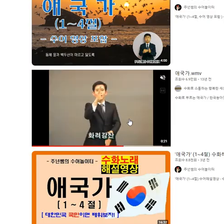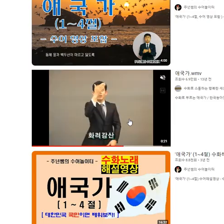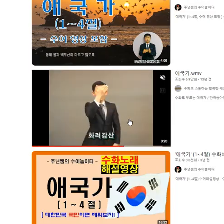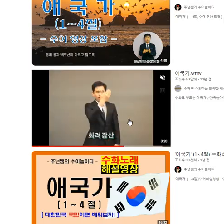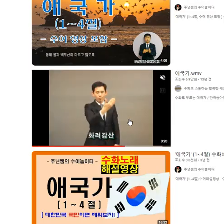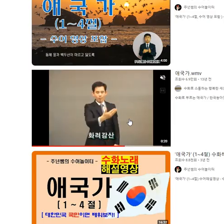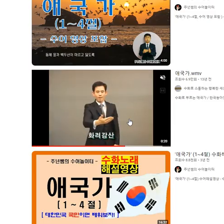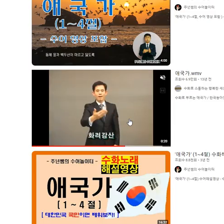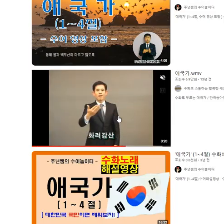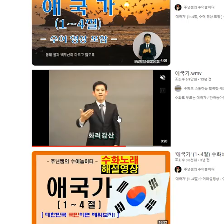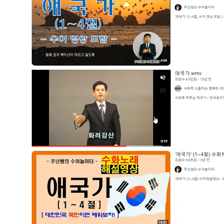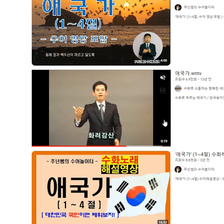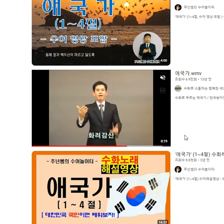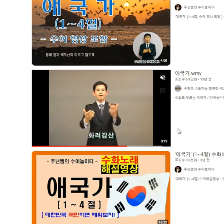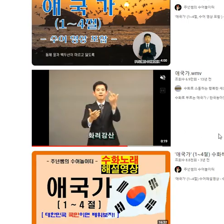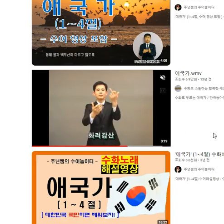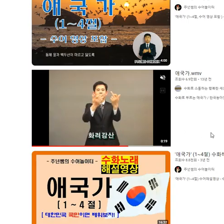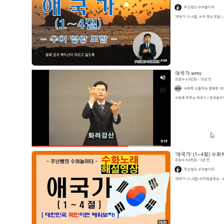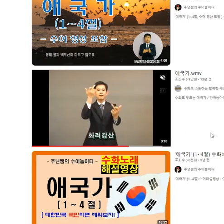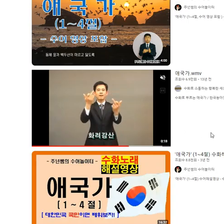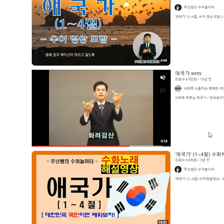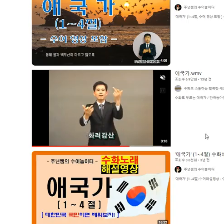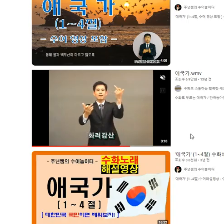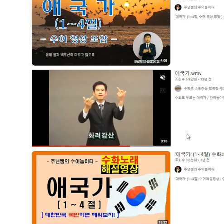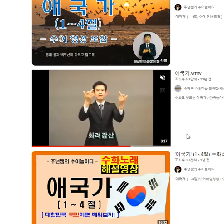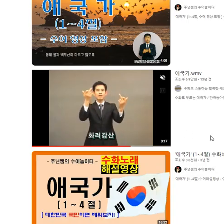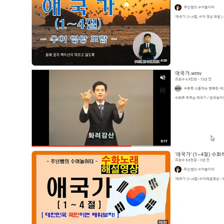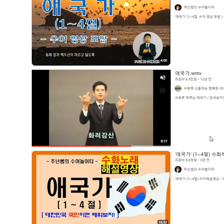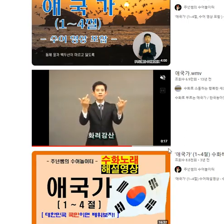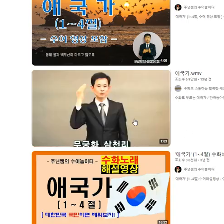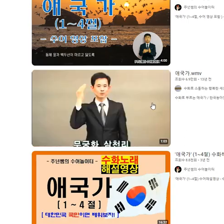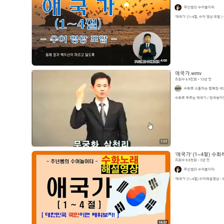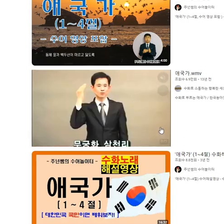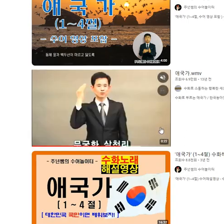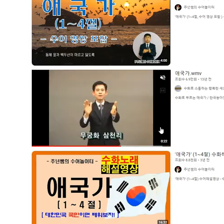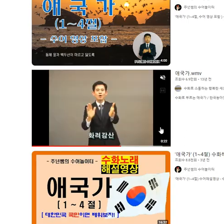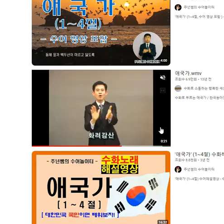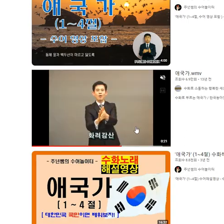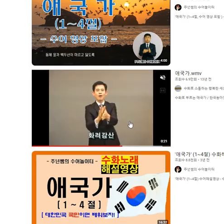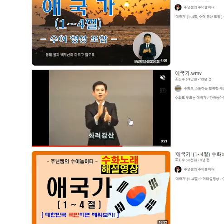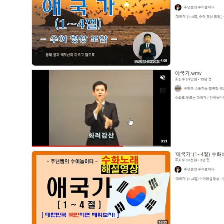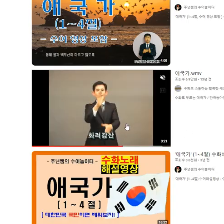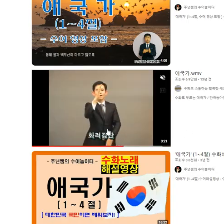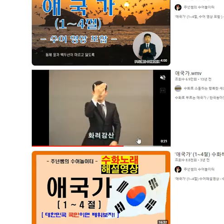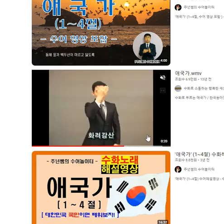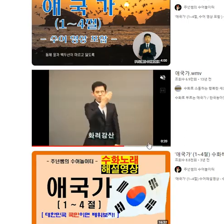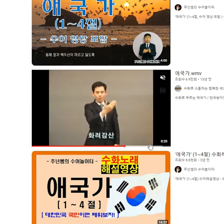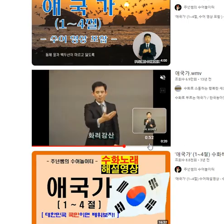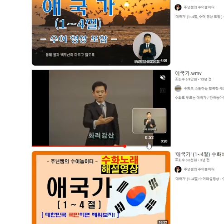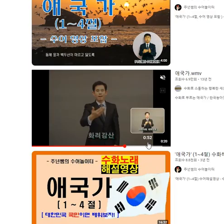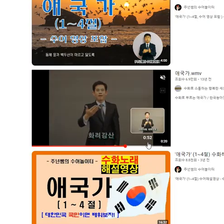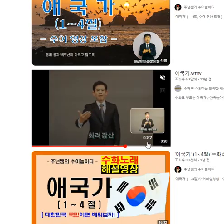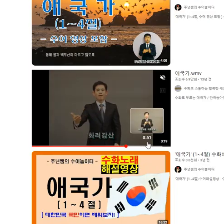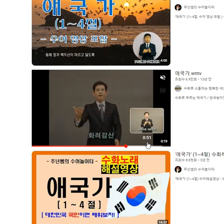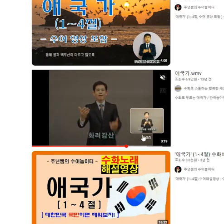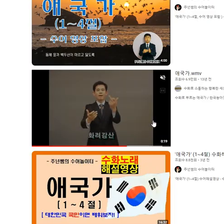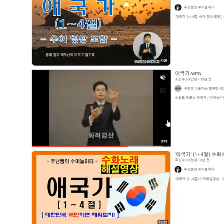안익태 작곡가가 이제 작곡하신 게 있고 가사는 지금